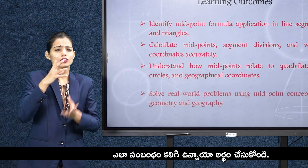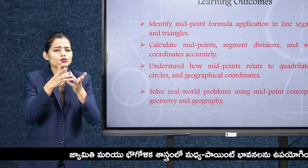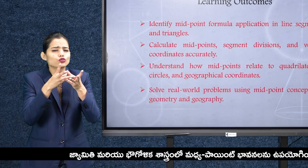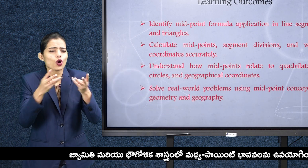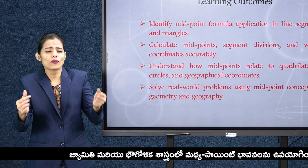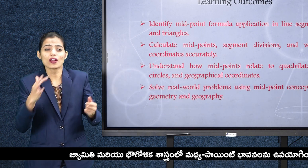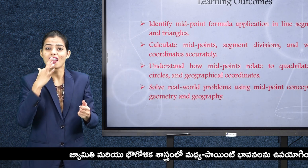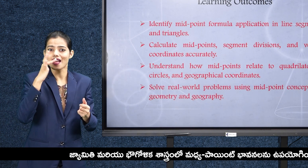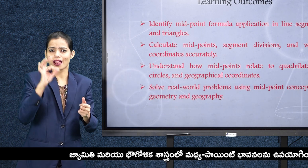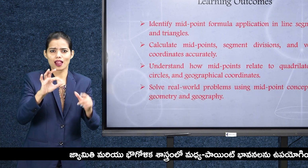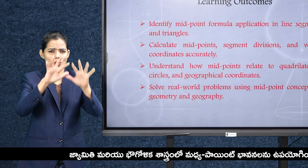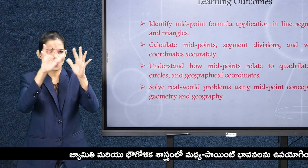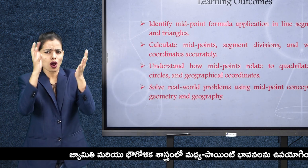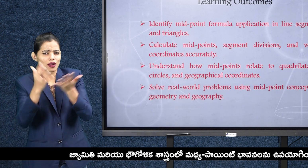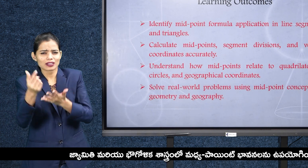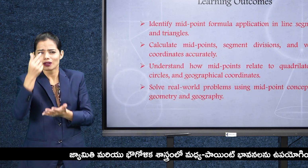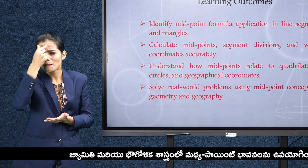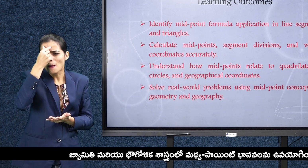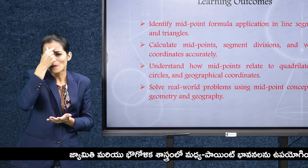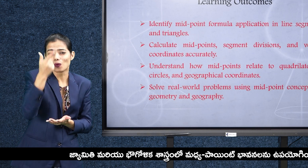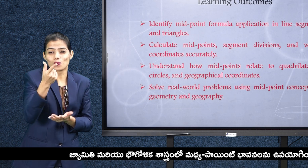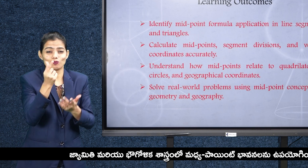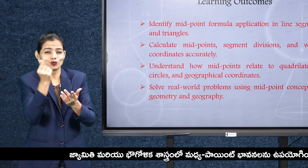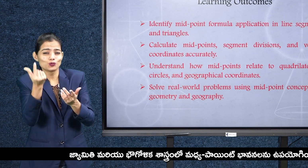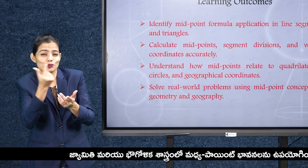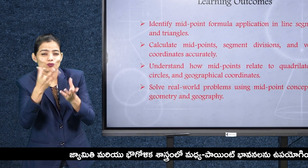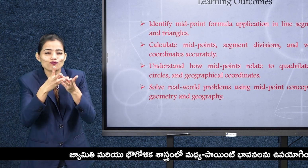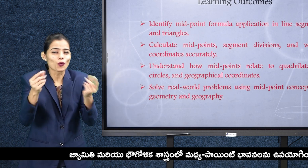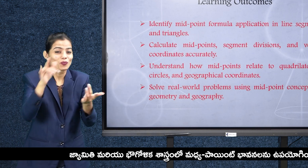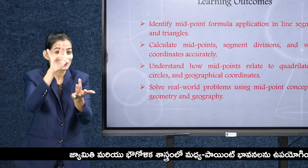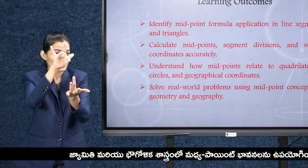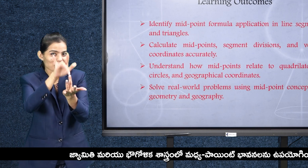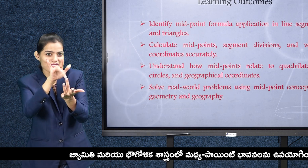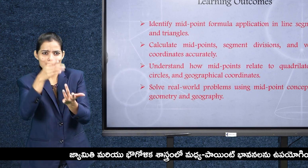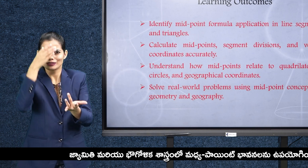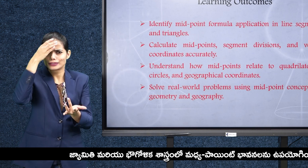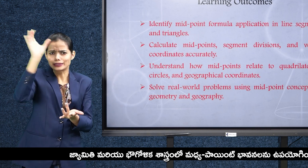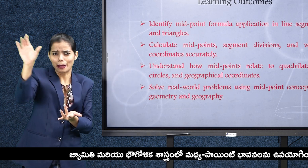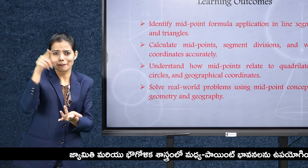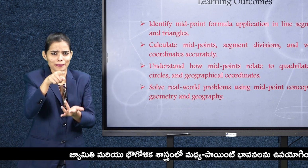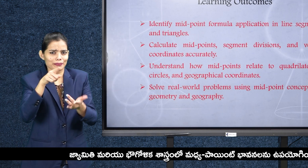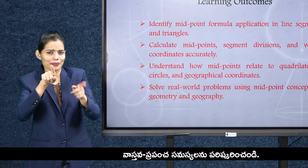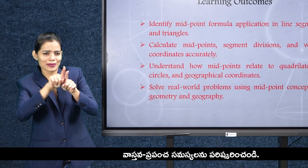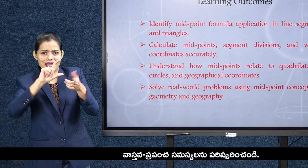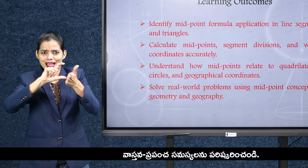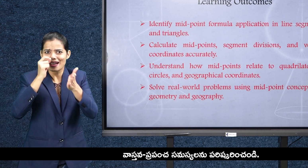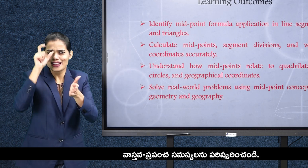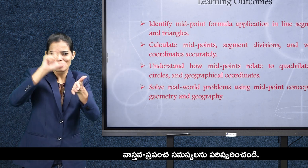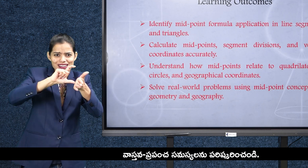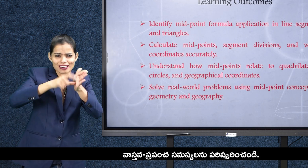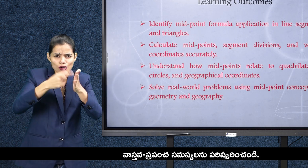జ్యామితి మరియు భౌగోళిక శాస్త్రంలో మధ్య పాయింట్ భావనలను ఉపయోగించి వాస్తవ ప్రపంచ